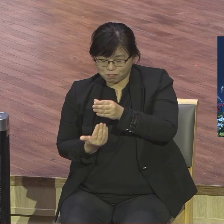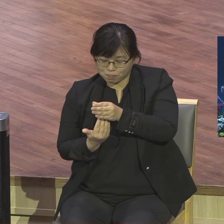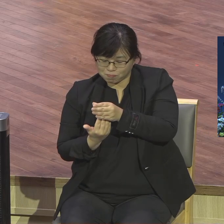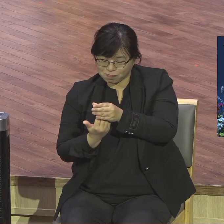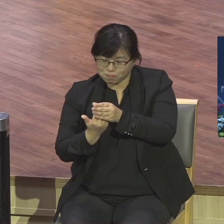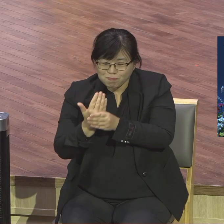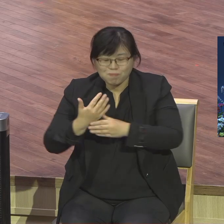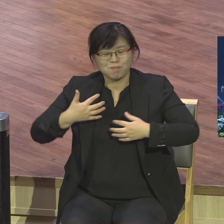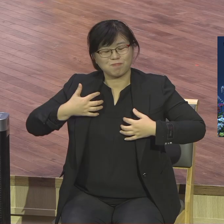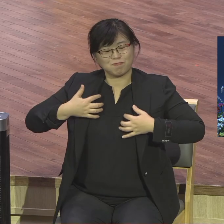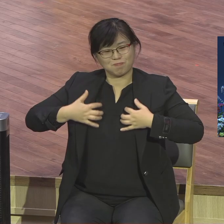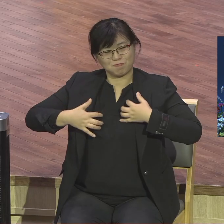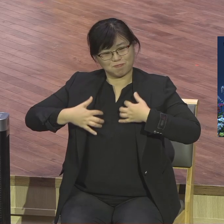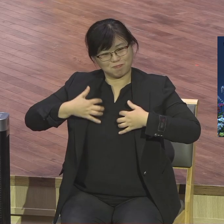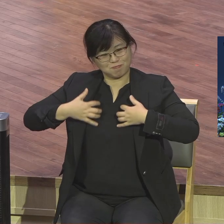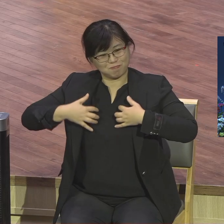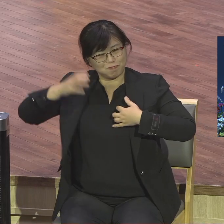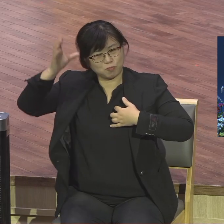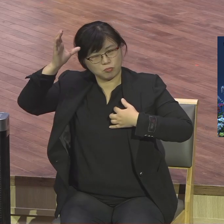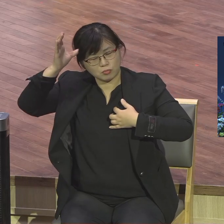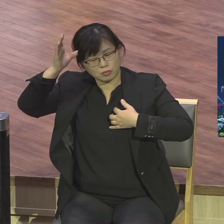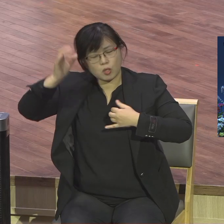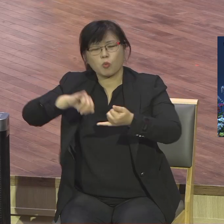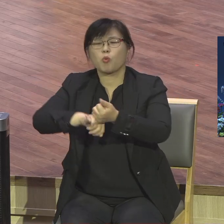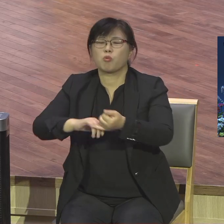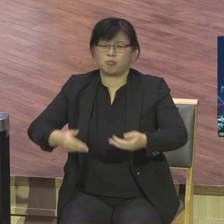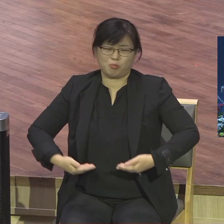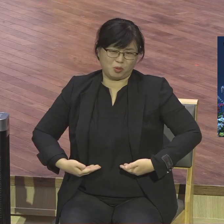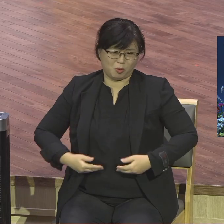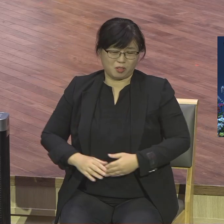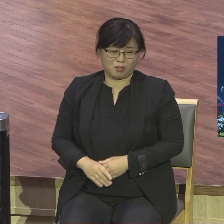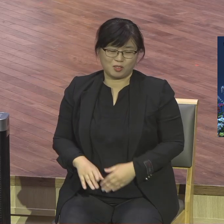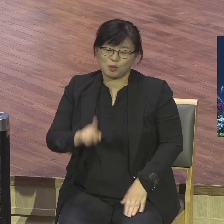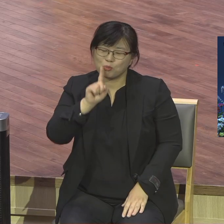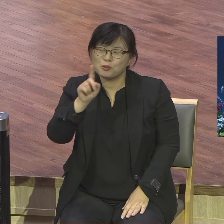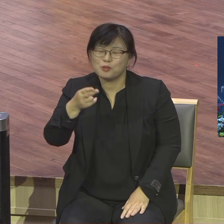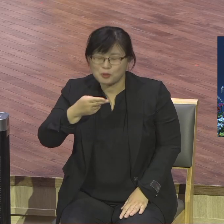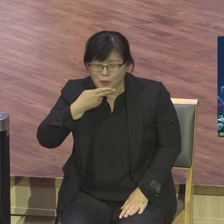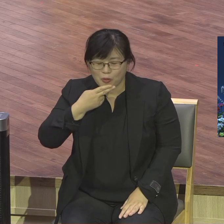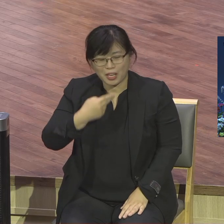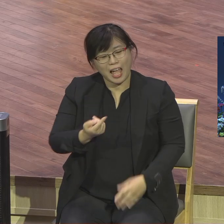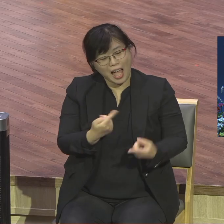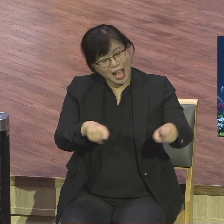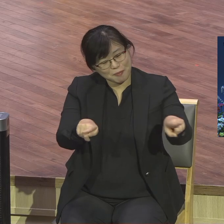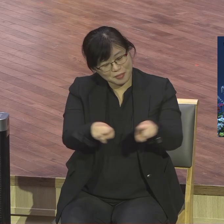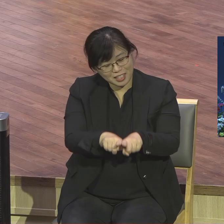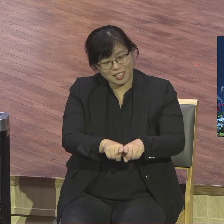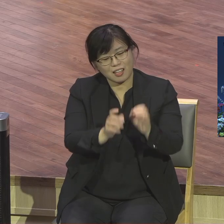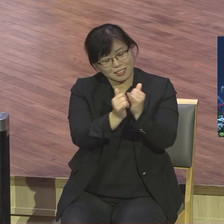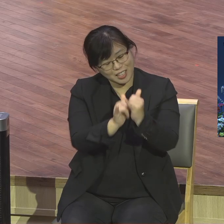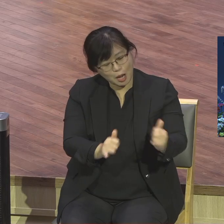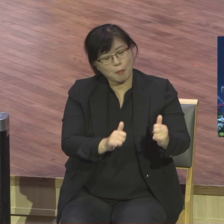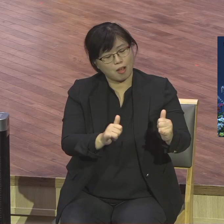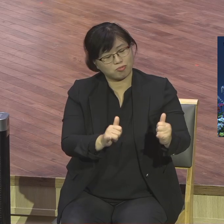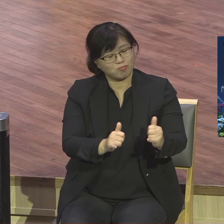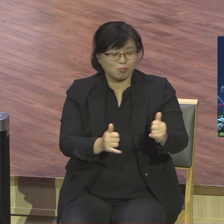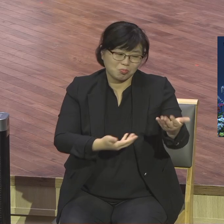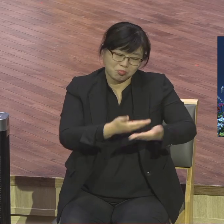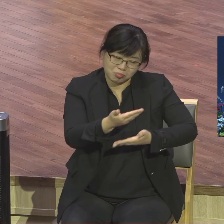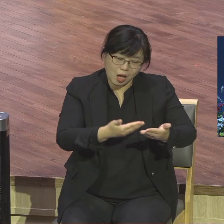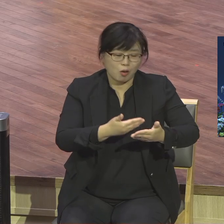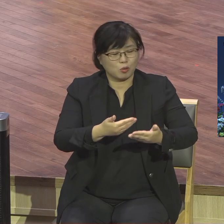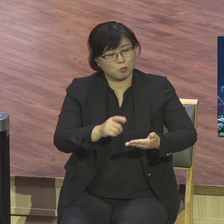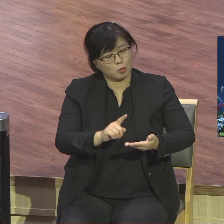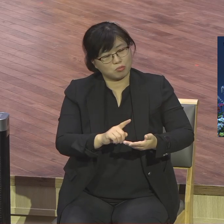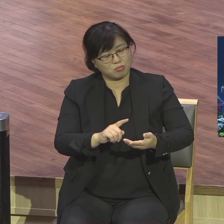사람이 산을 모이면 완벽할 수가 있습니까 안 드는 게 있지만은 즐거움을 뺏기지 말시기 바랍니다 내가 하나님 앞에